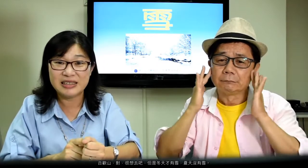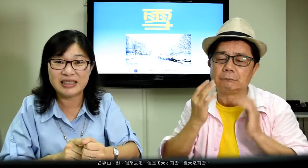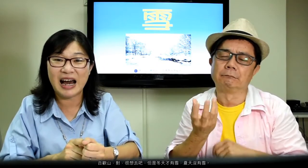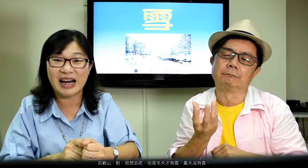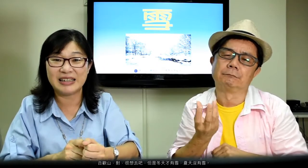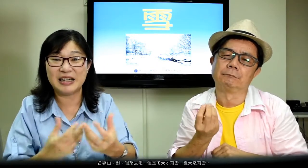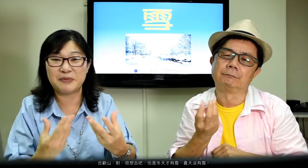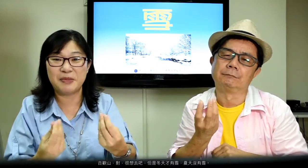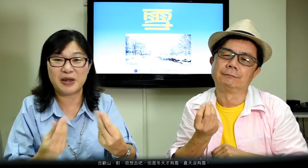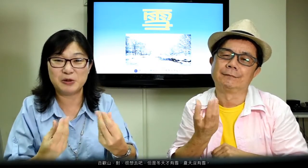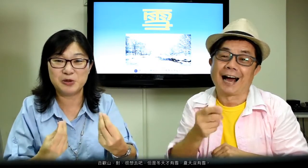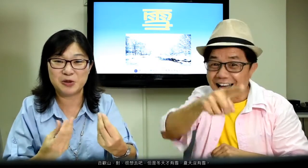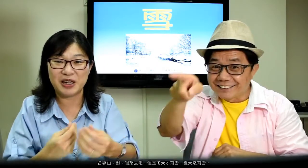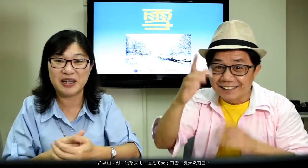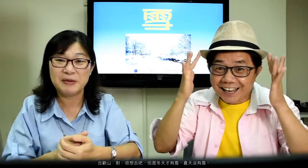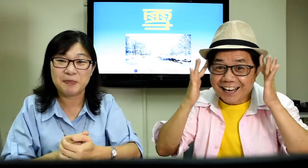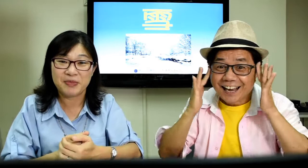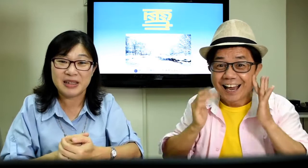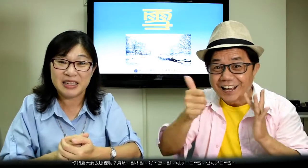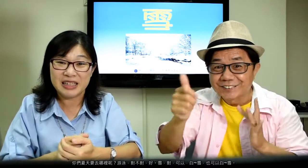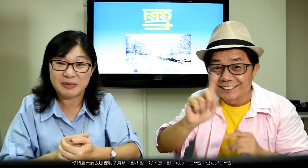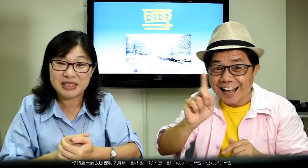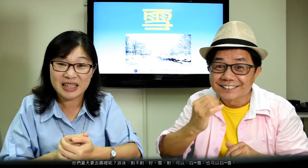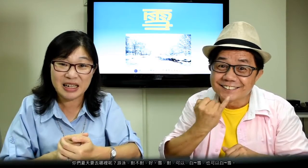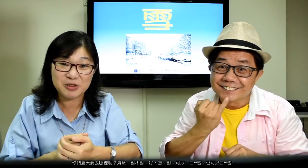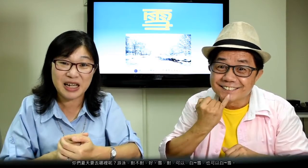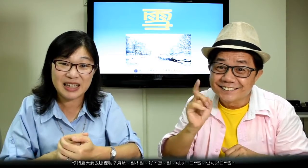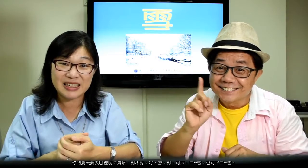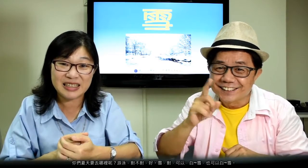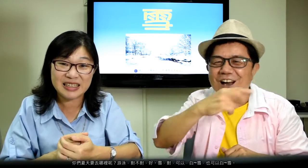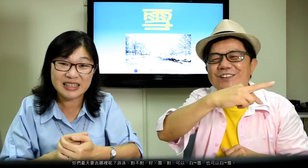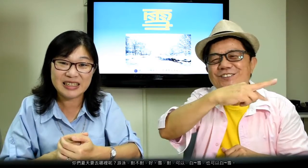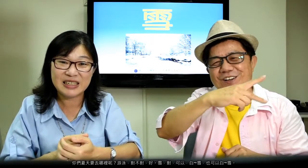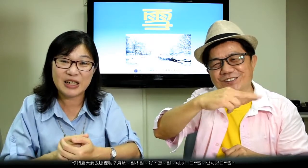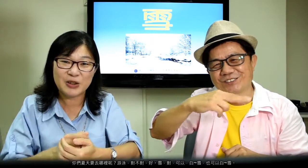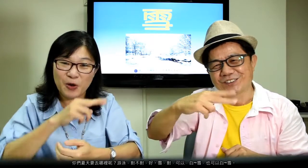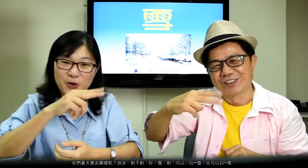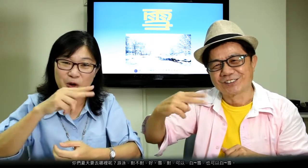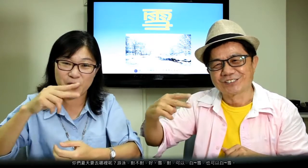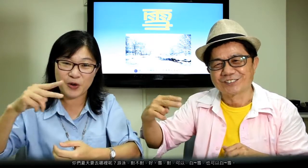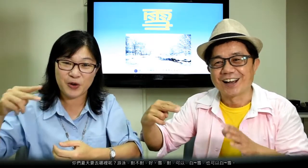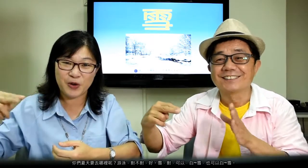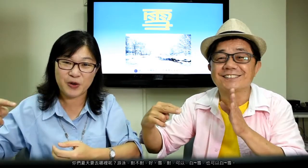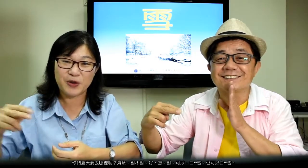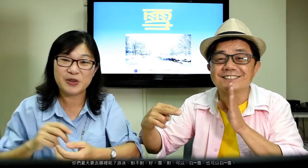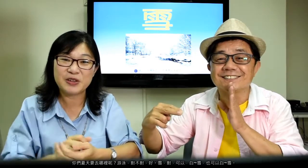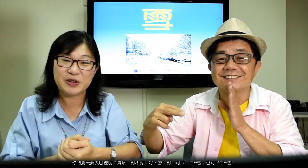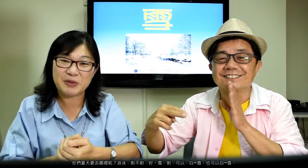夏天没有雪。你们夏天要去哪里呢？游泳，对不